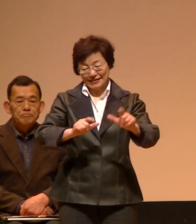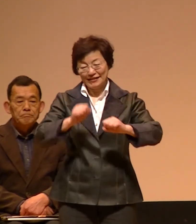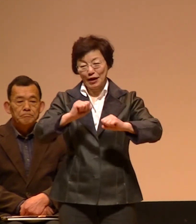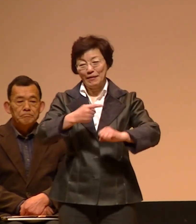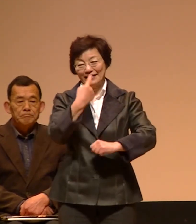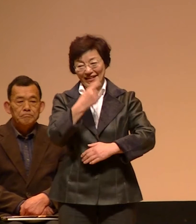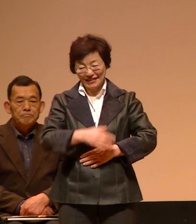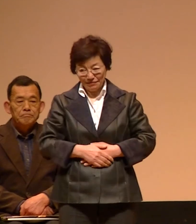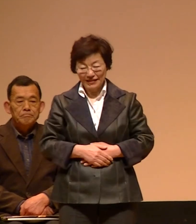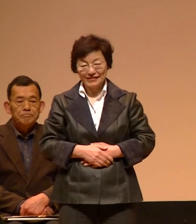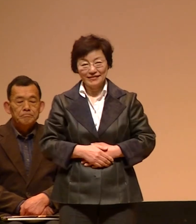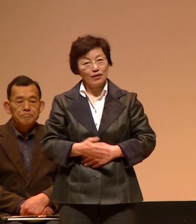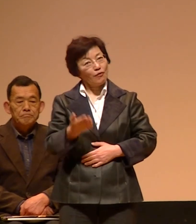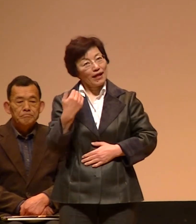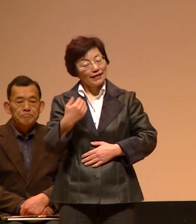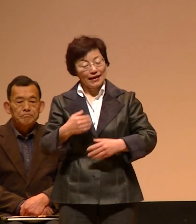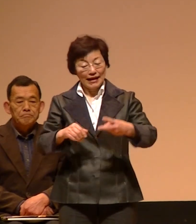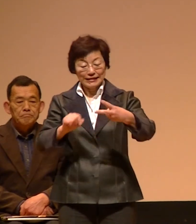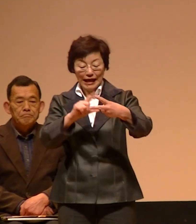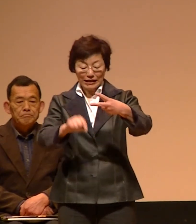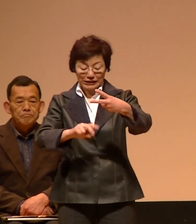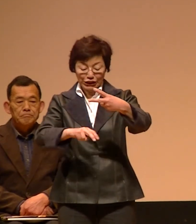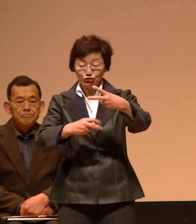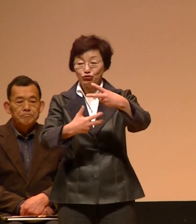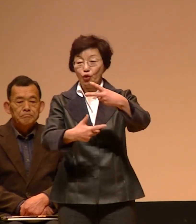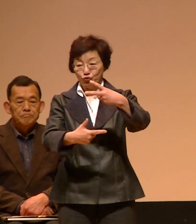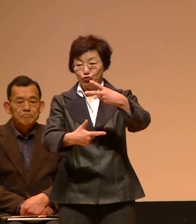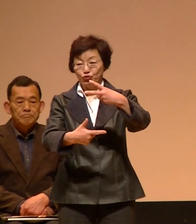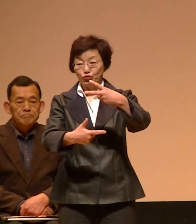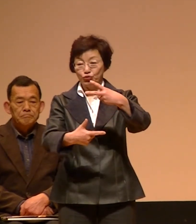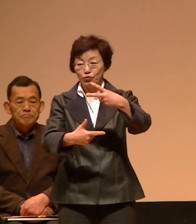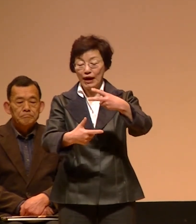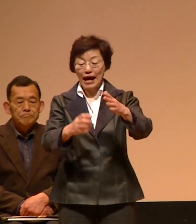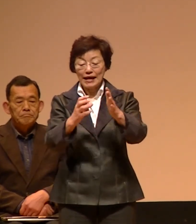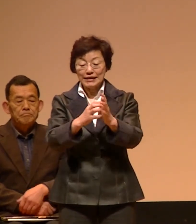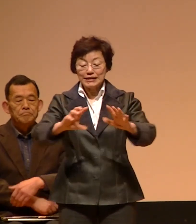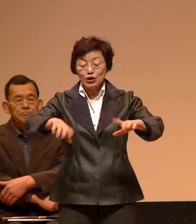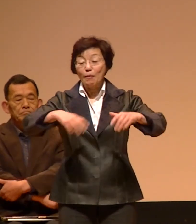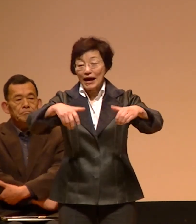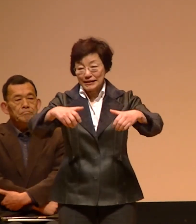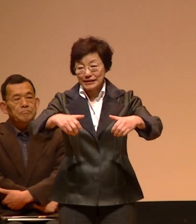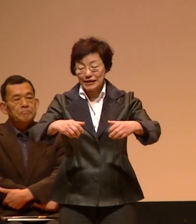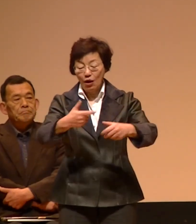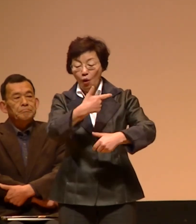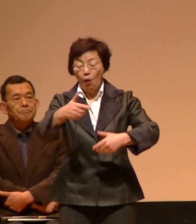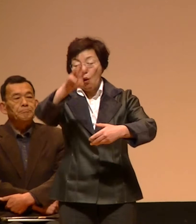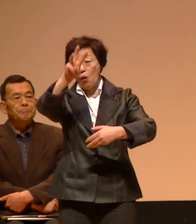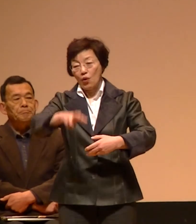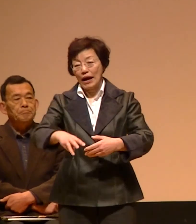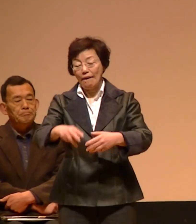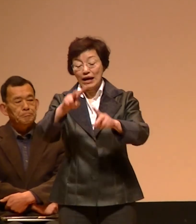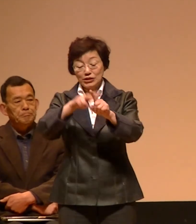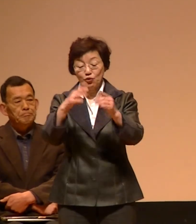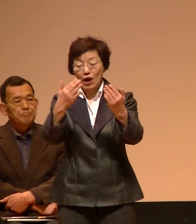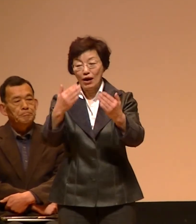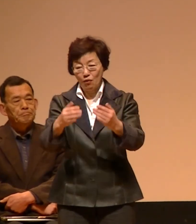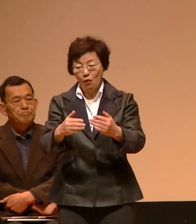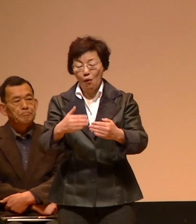日2月26日は石巻の大川小学校へ皆様を届け